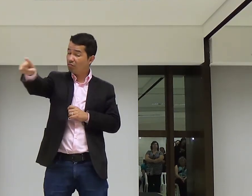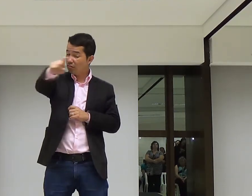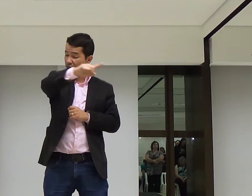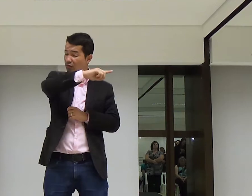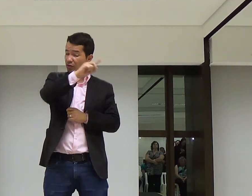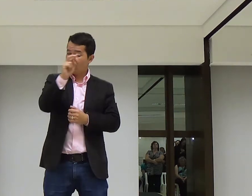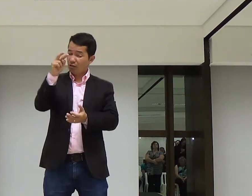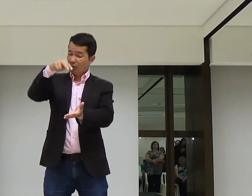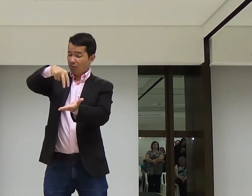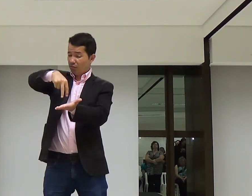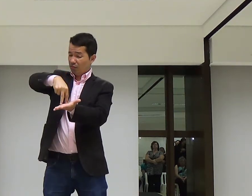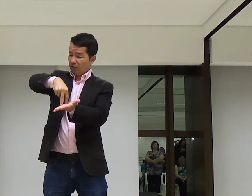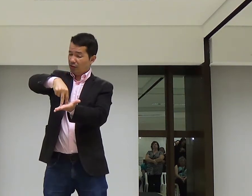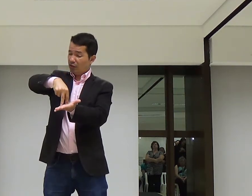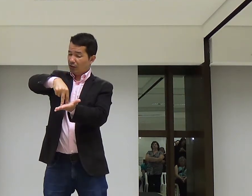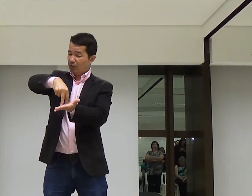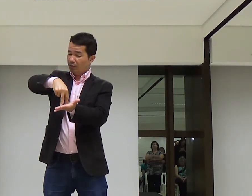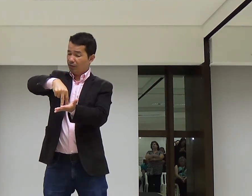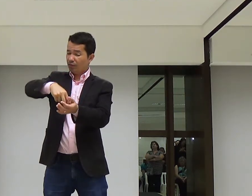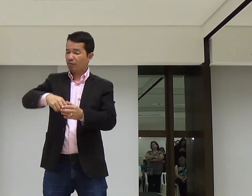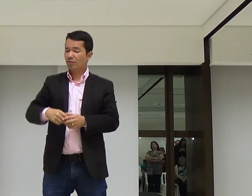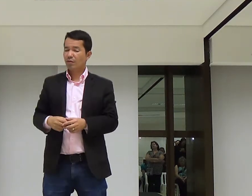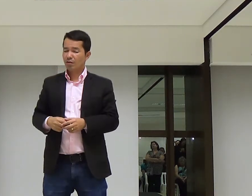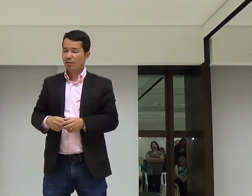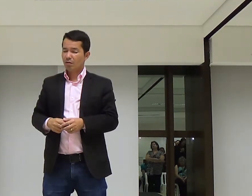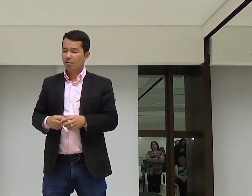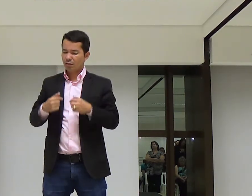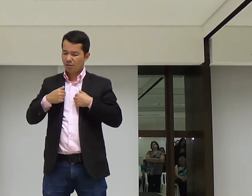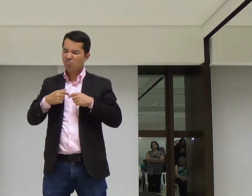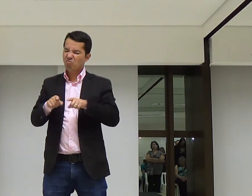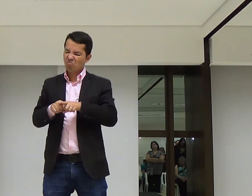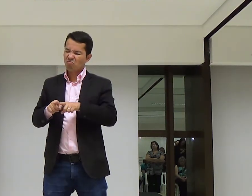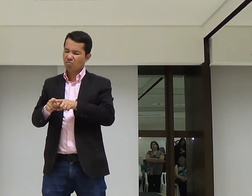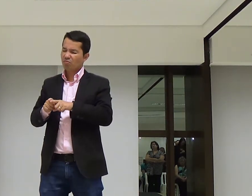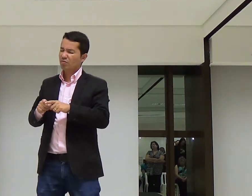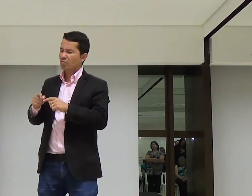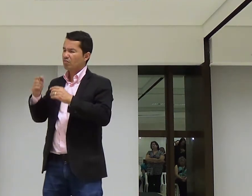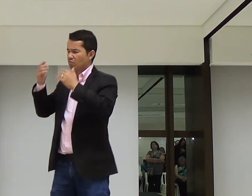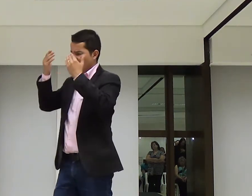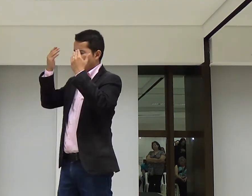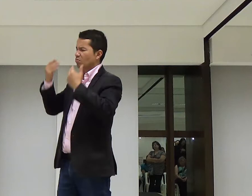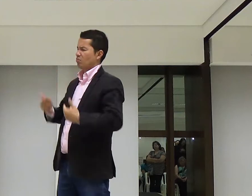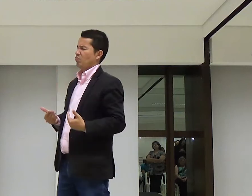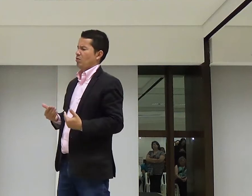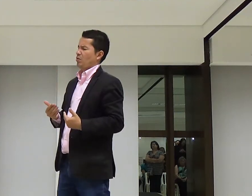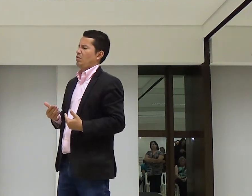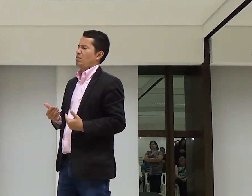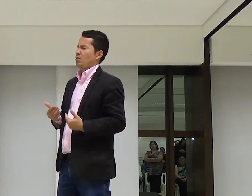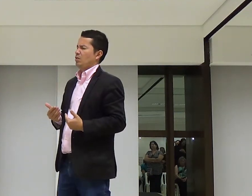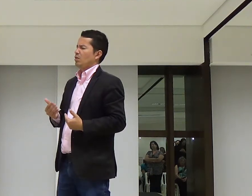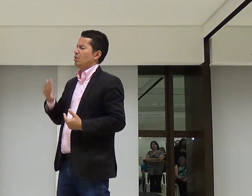olha, Deus, para essas pessoas que estão aqui em pé. Eu também estou aqui em